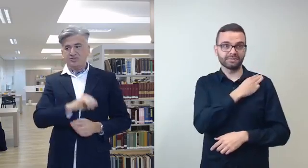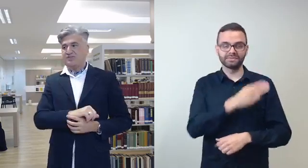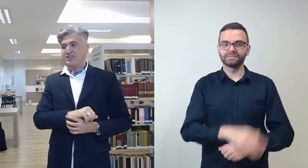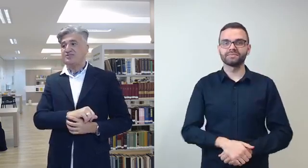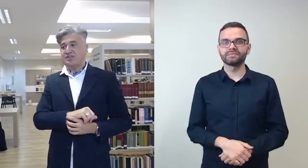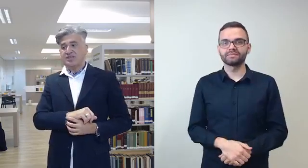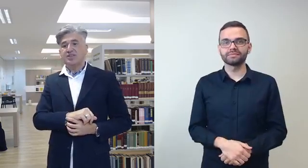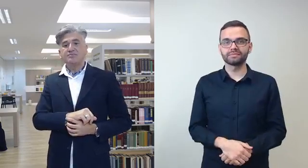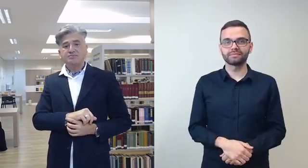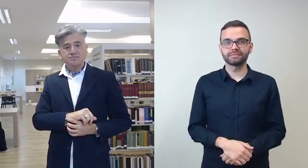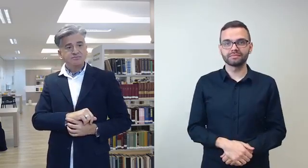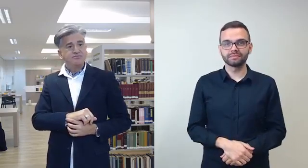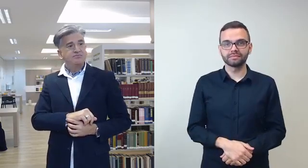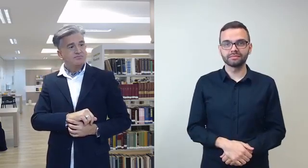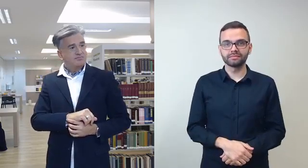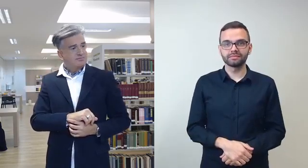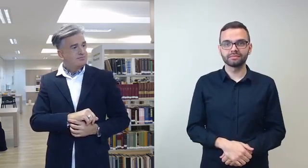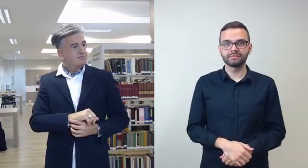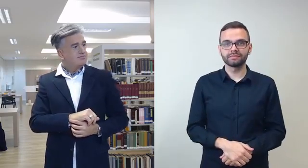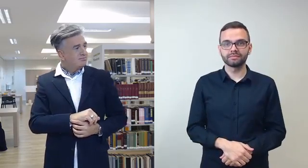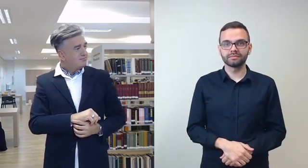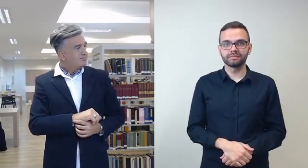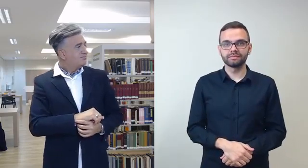passando, só faz isso aqui, né?